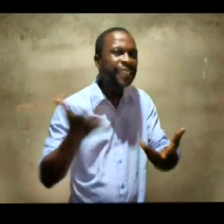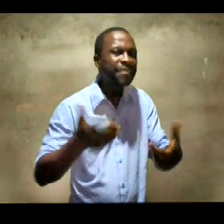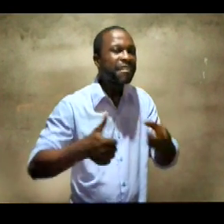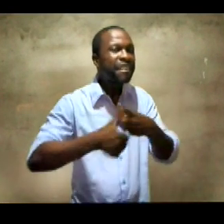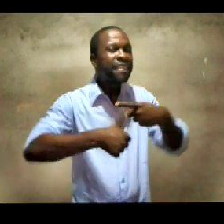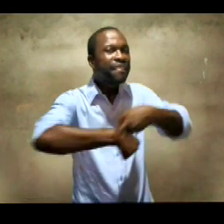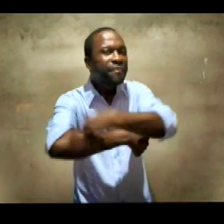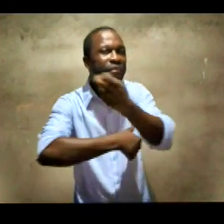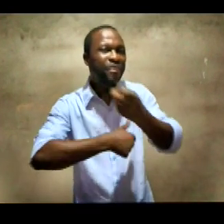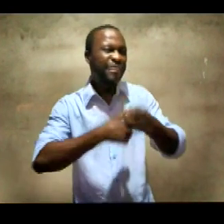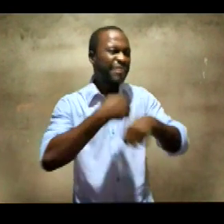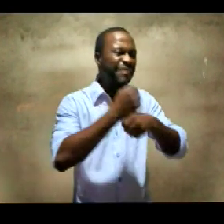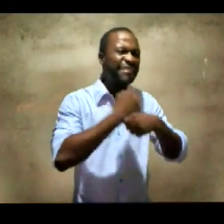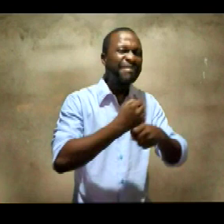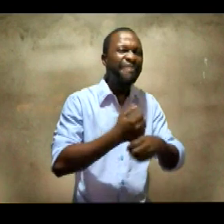véhicules.